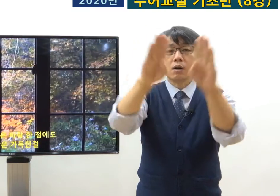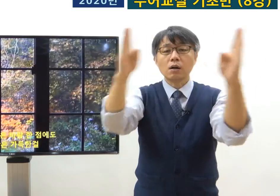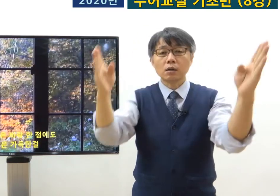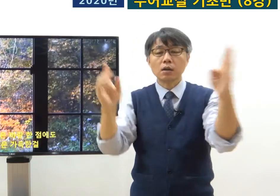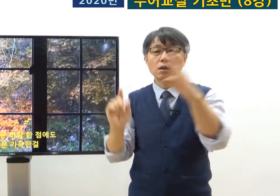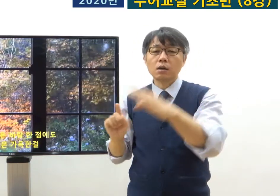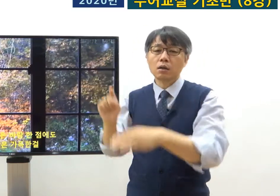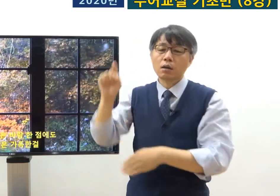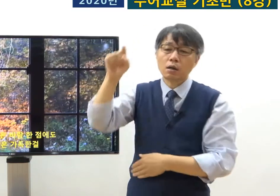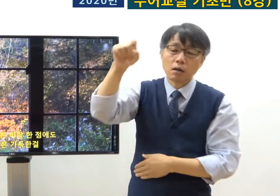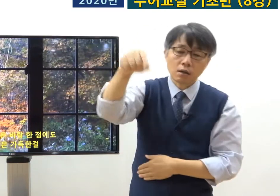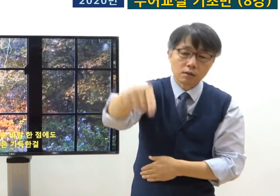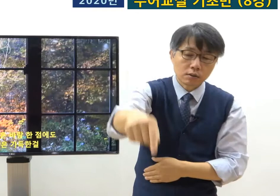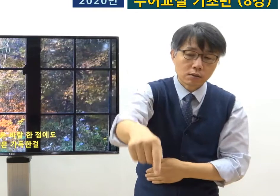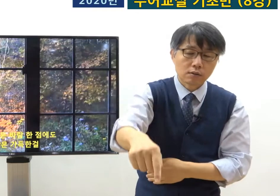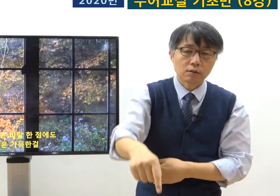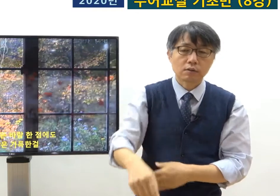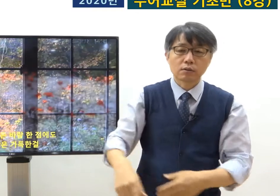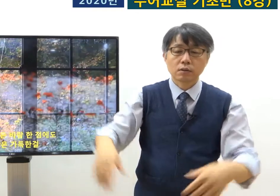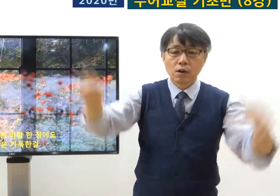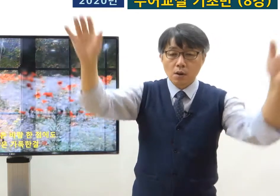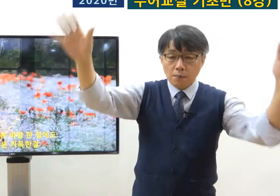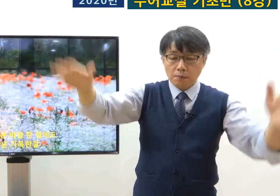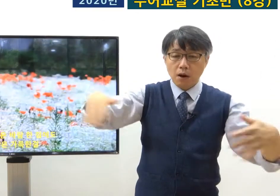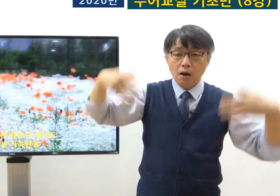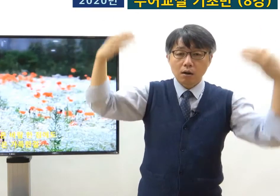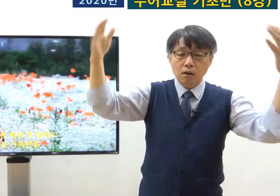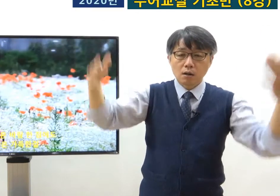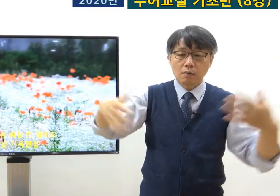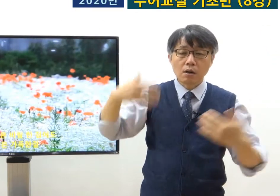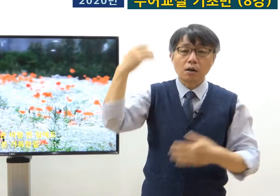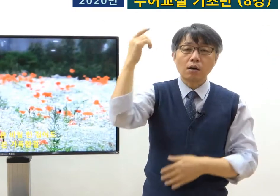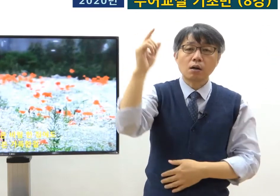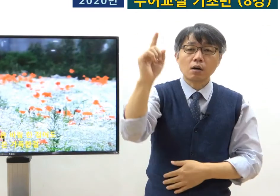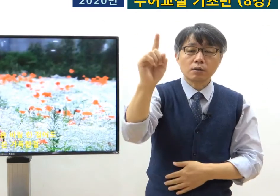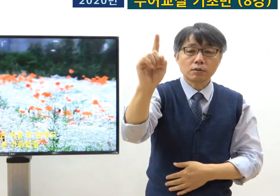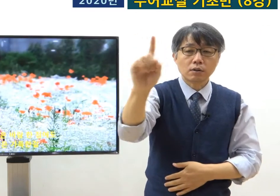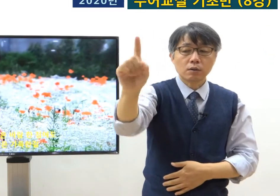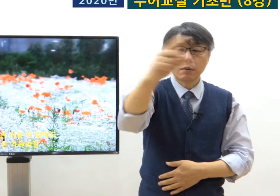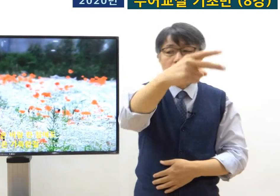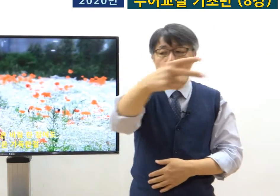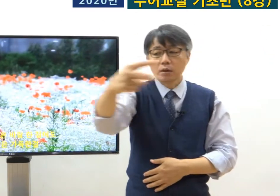창밖에 앉은 바람 한 점에도